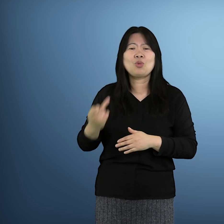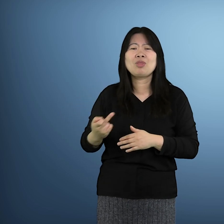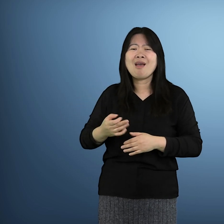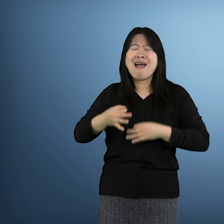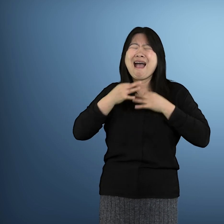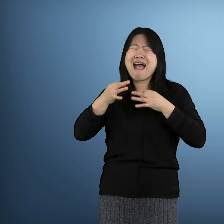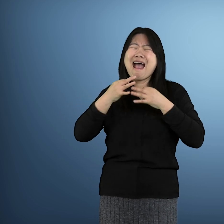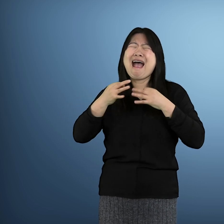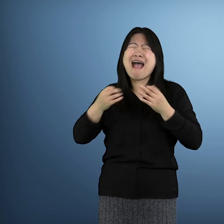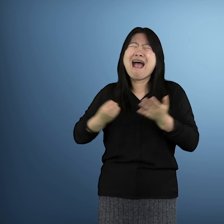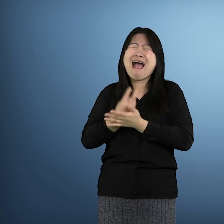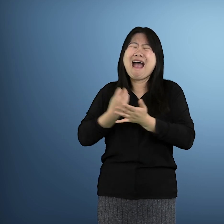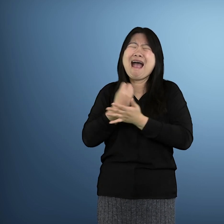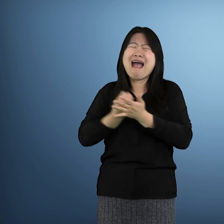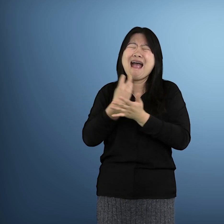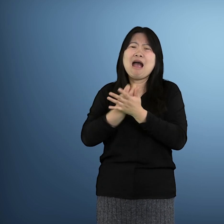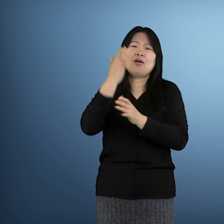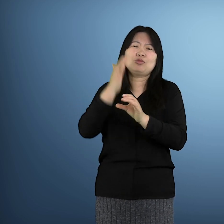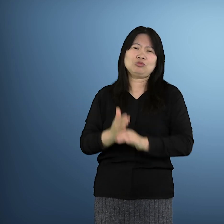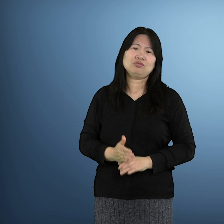거예요. 자지러지고 있는 거예요.